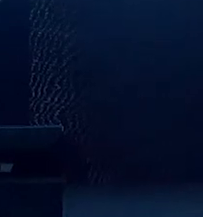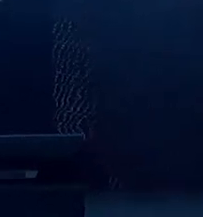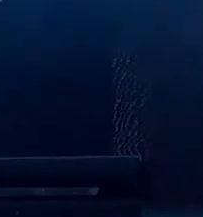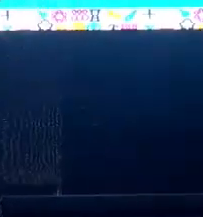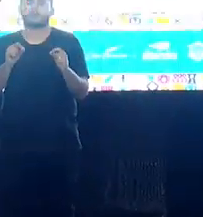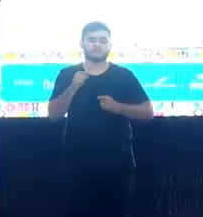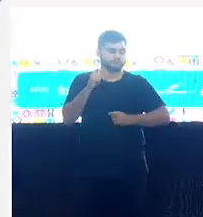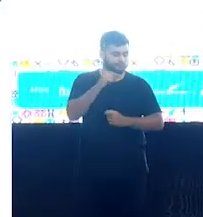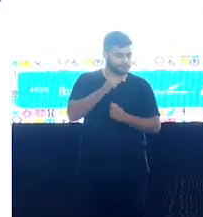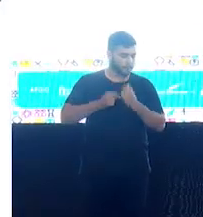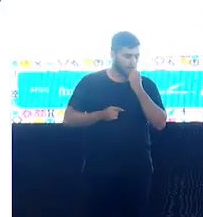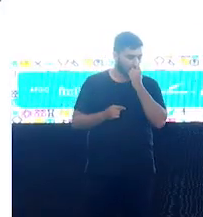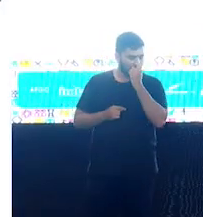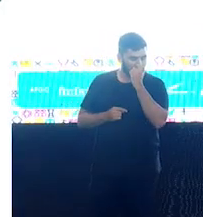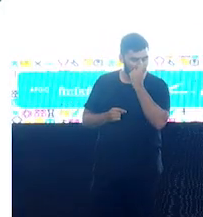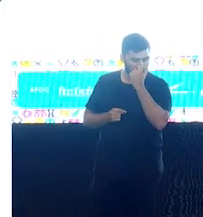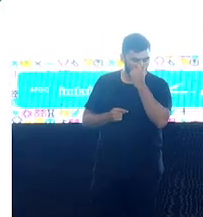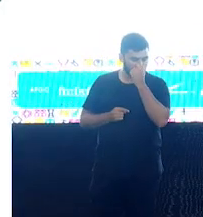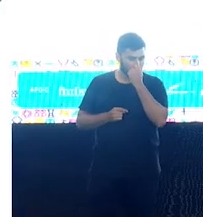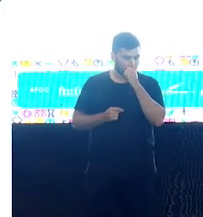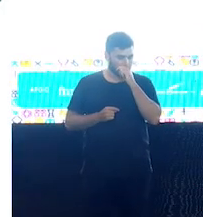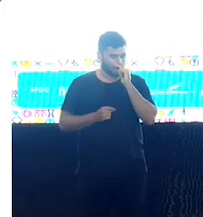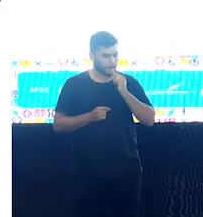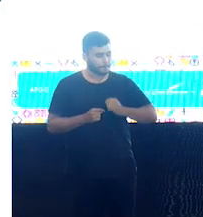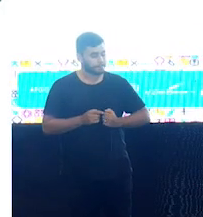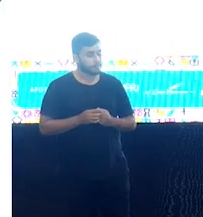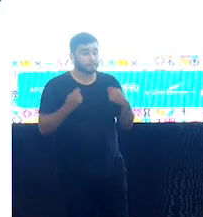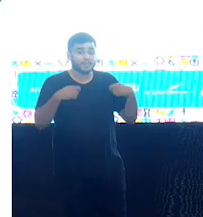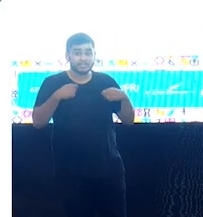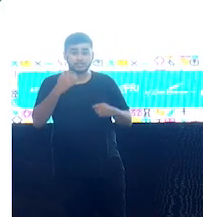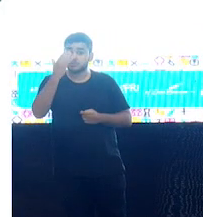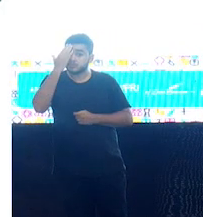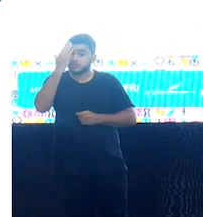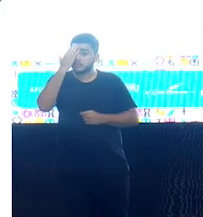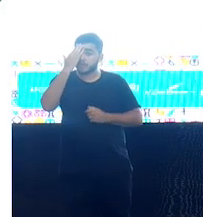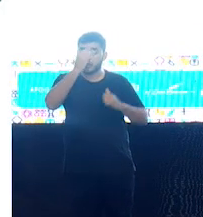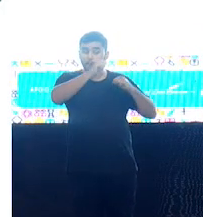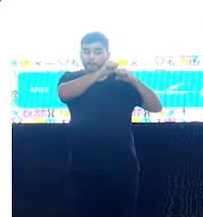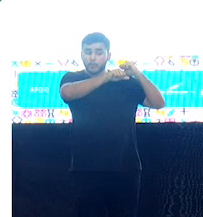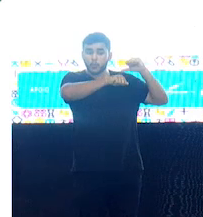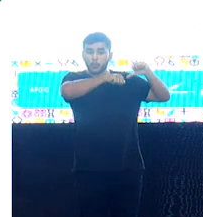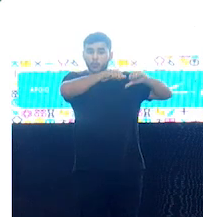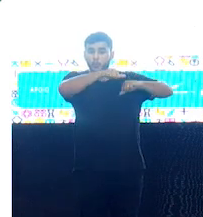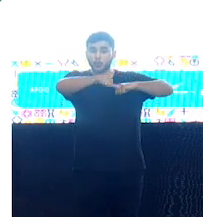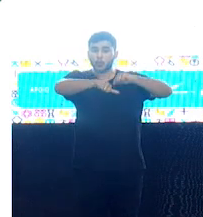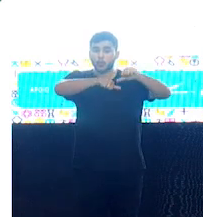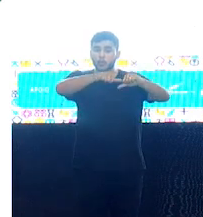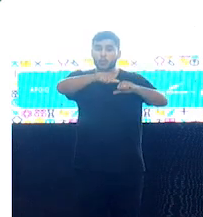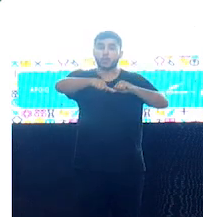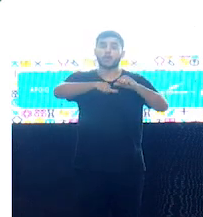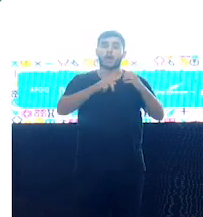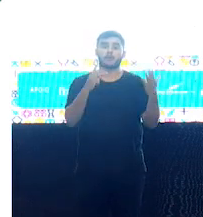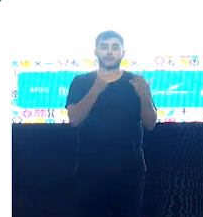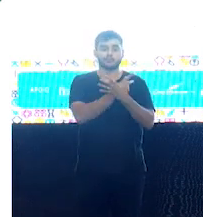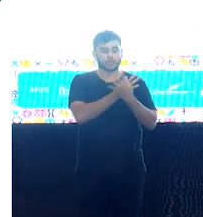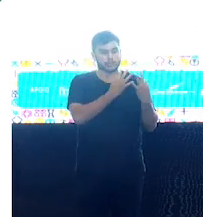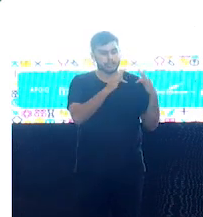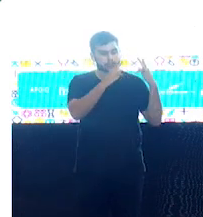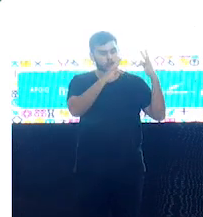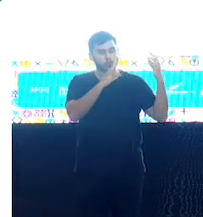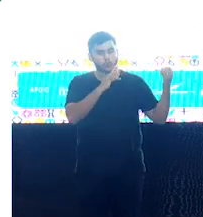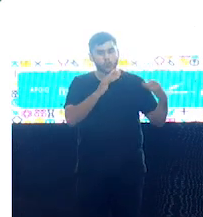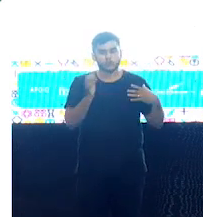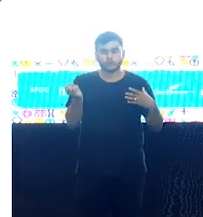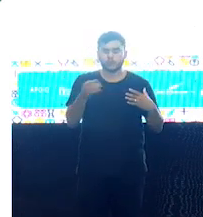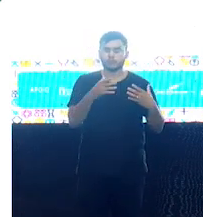área 4, que diz o seguinte: entender as transformações técnicas e tecnológicas e o